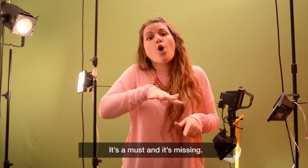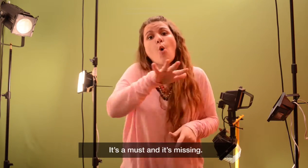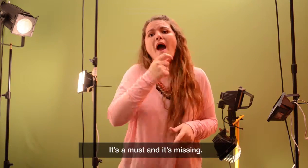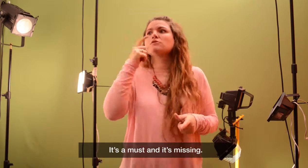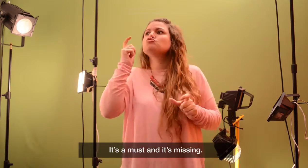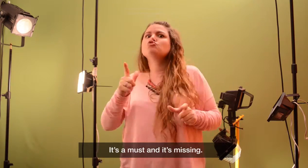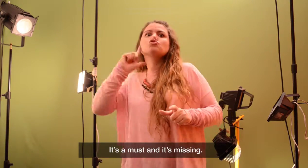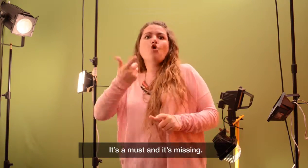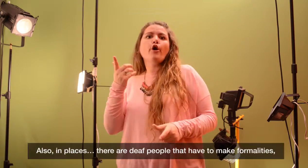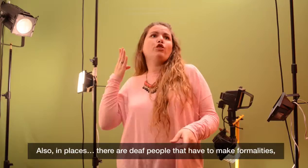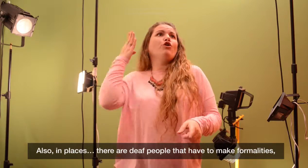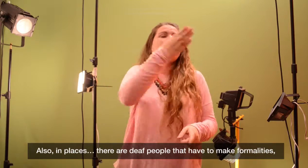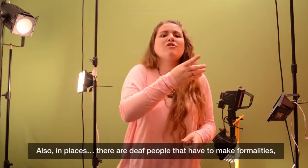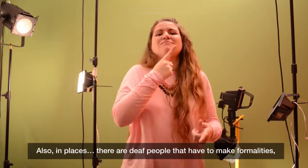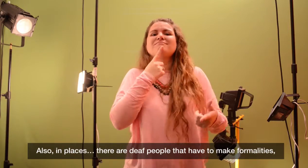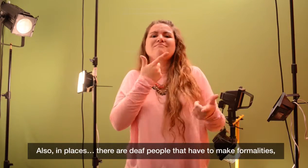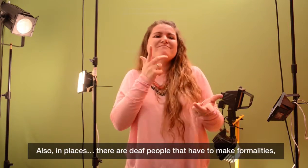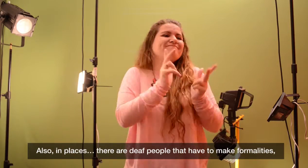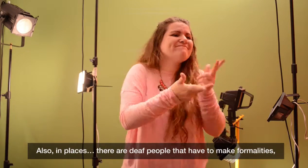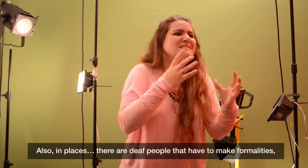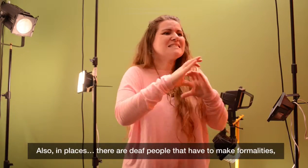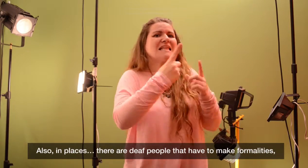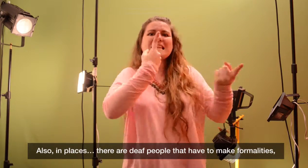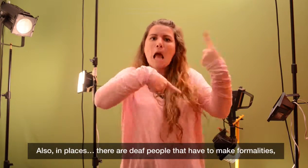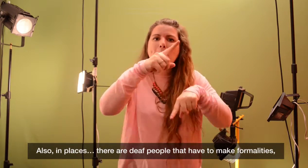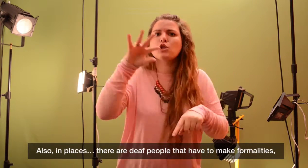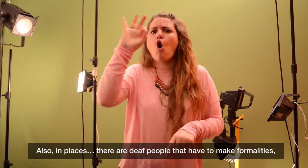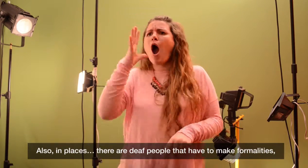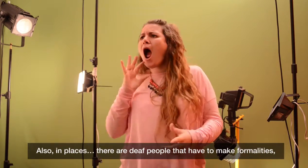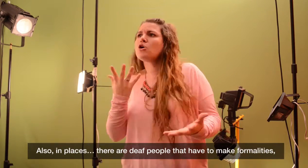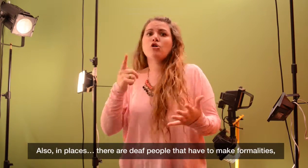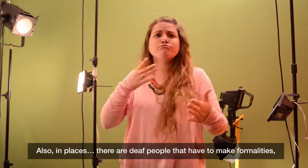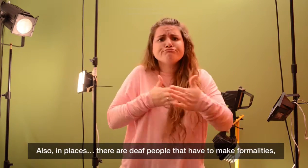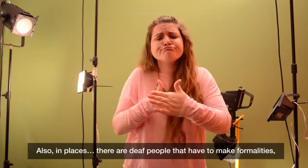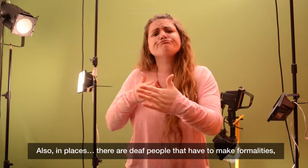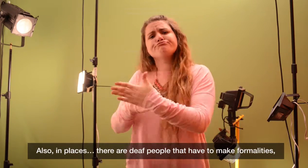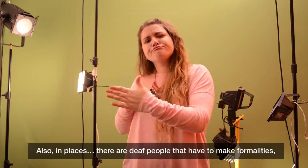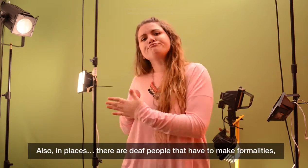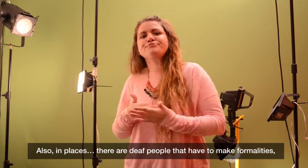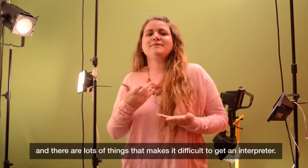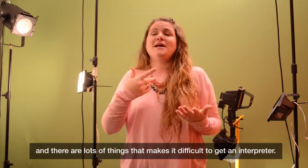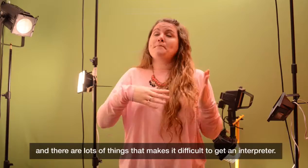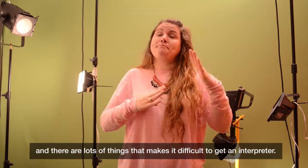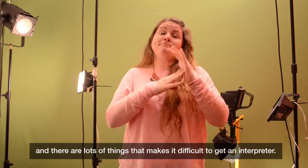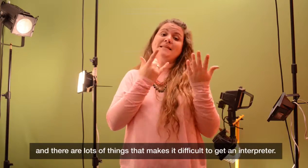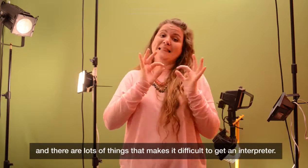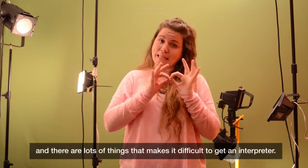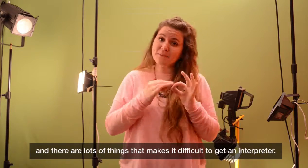faltando. También en los lugares hay sordos en que tienen que hacer trámites, hay muchas barreras, digamos, para todo